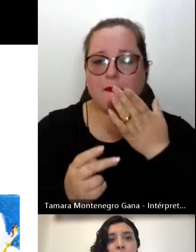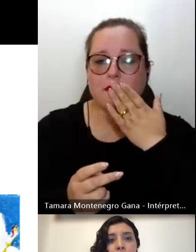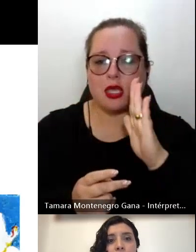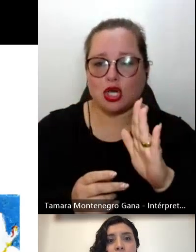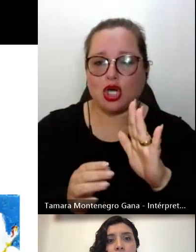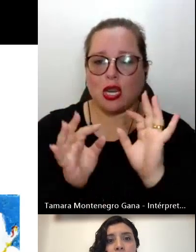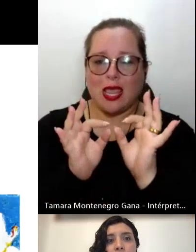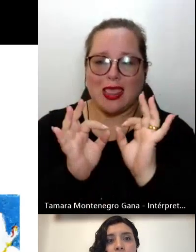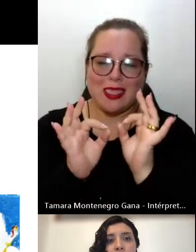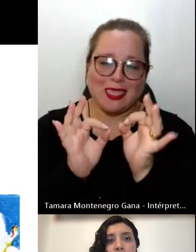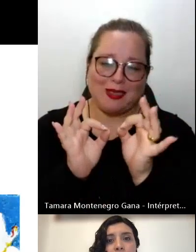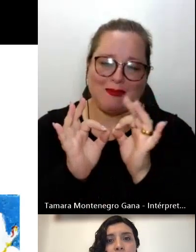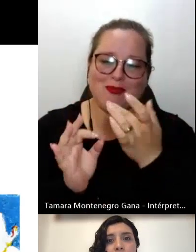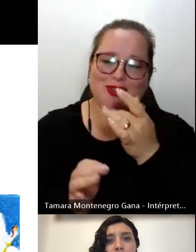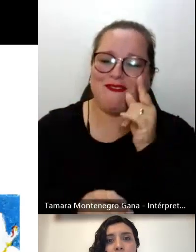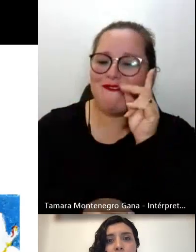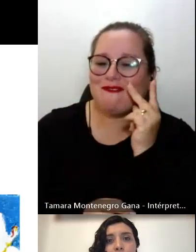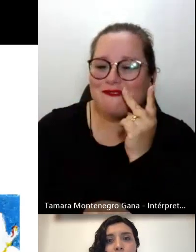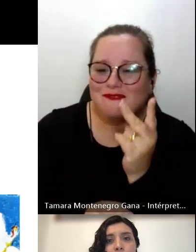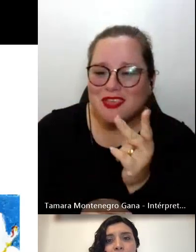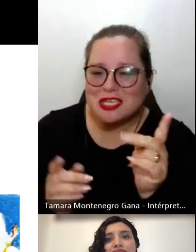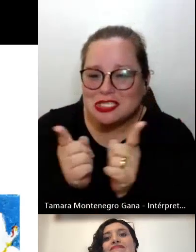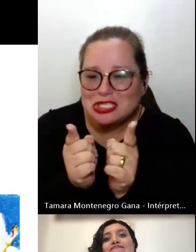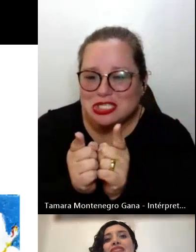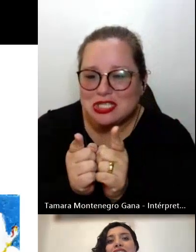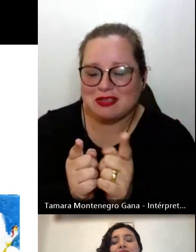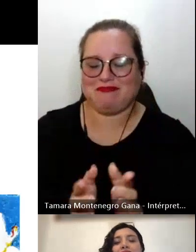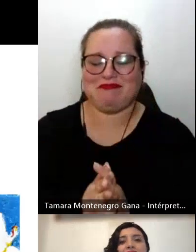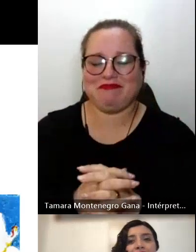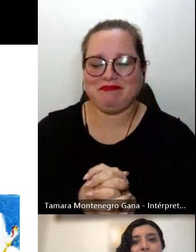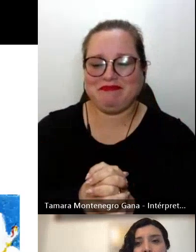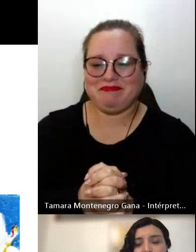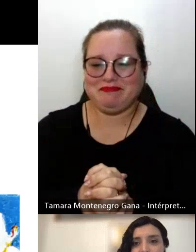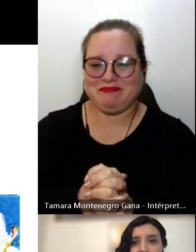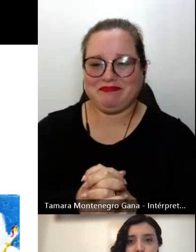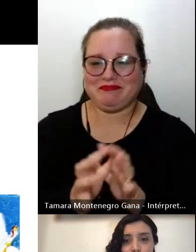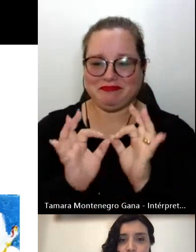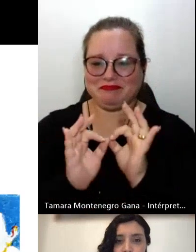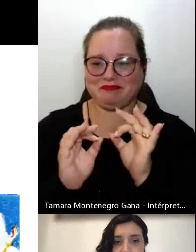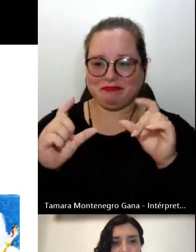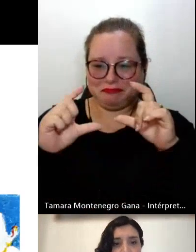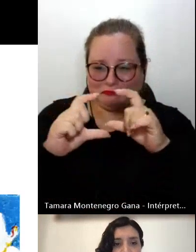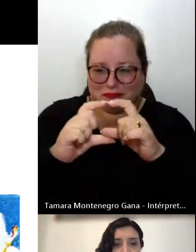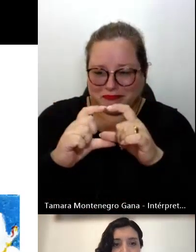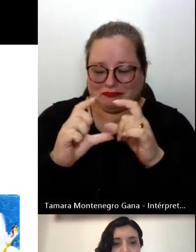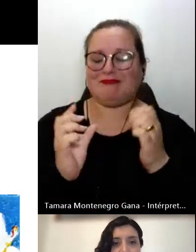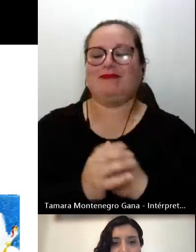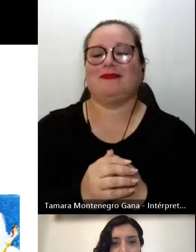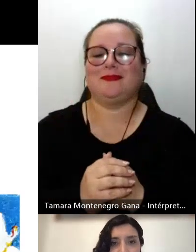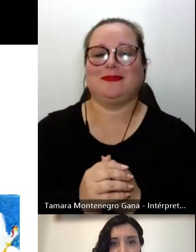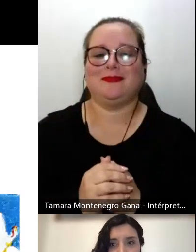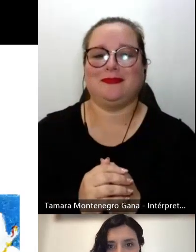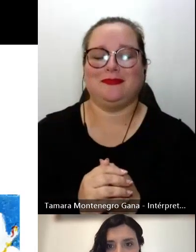se ve chiquitita en las personas que no tienen dos pantallas. Ujú. Ah, perfecto.